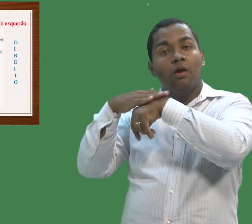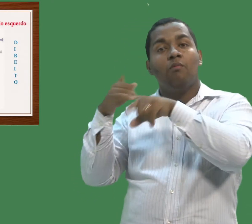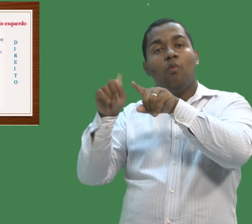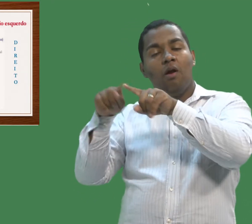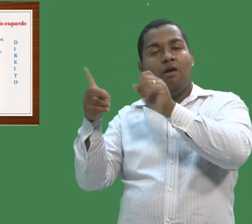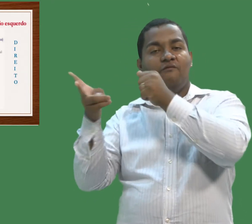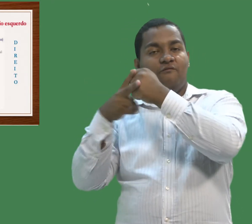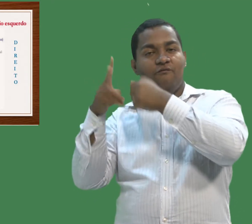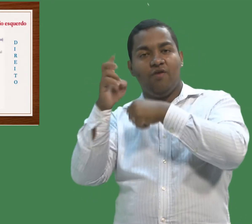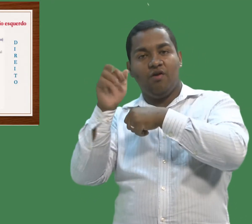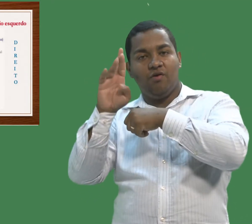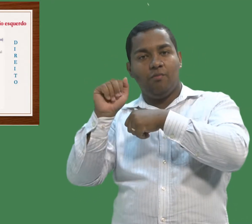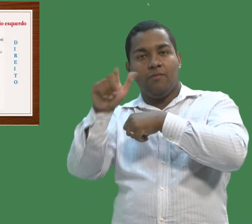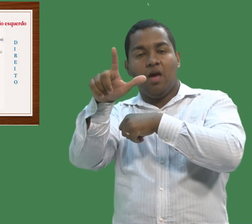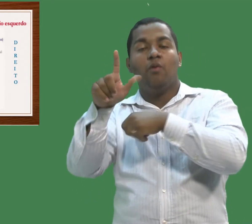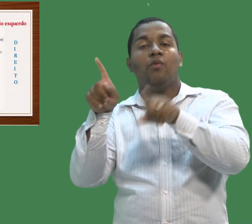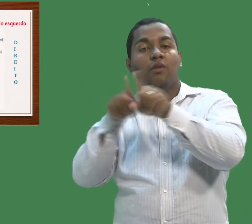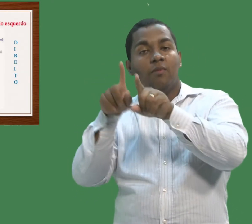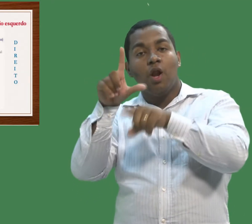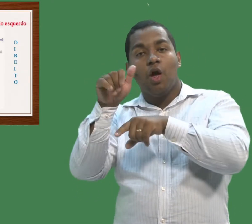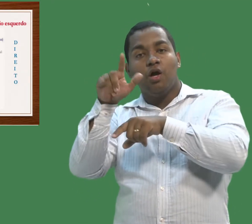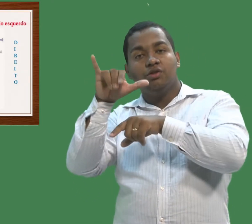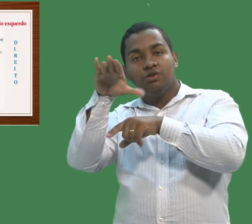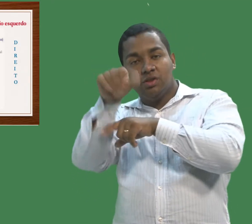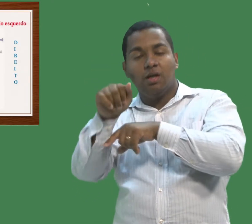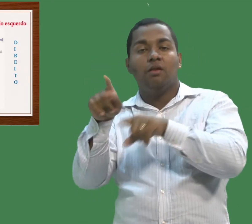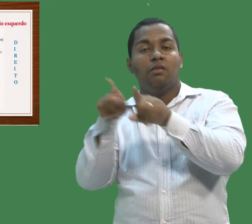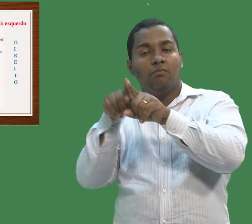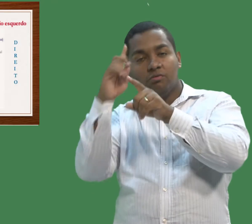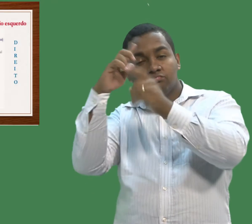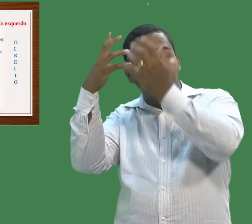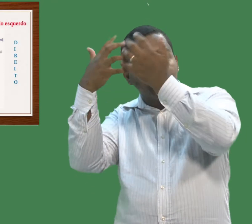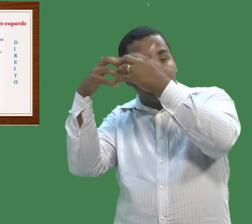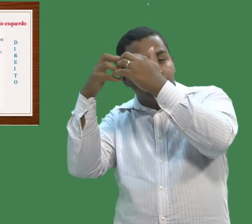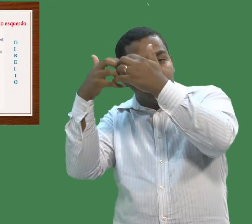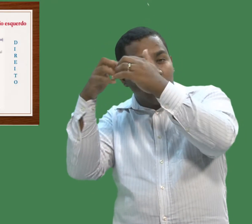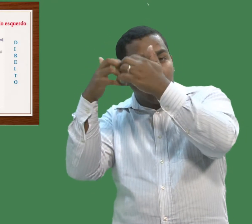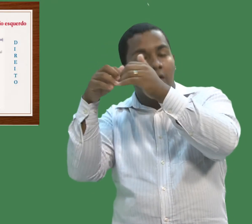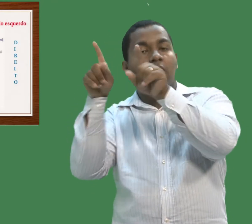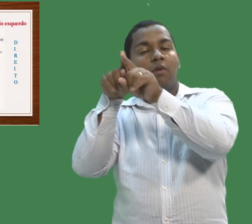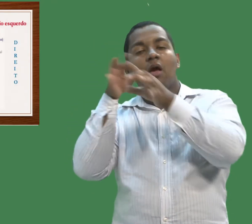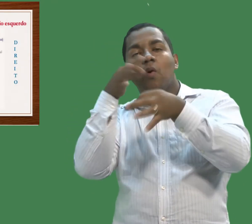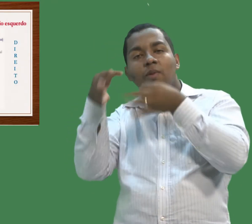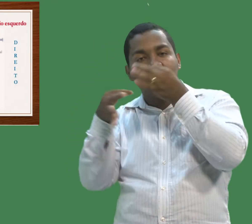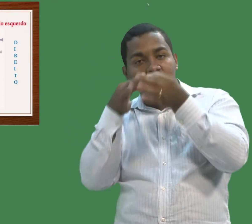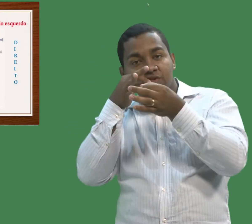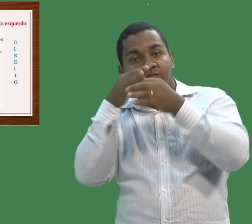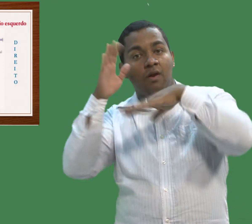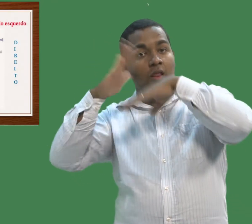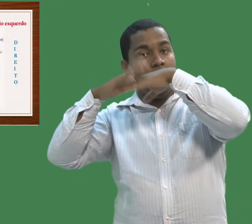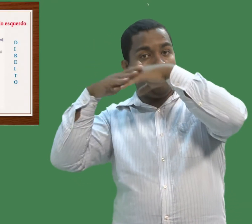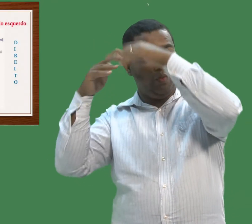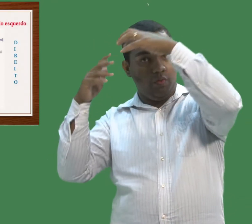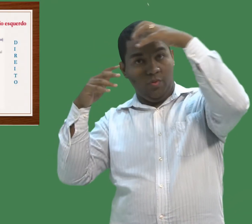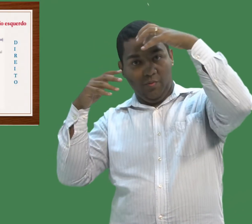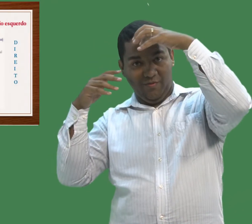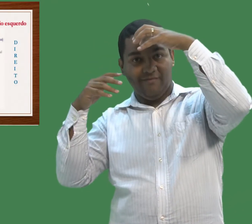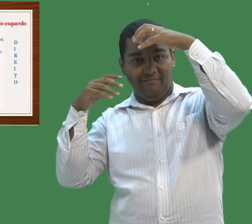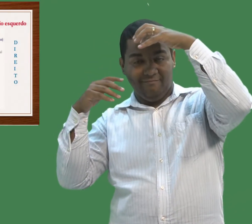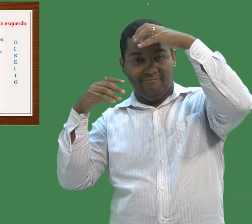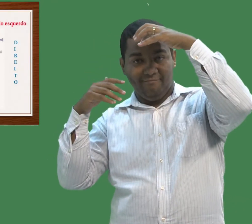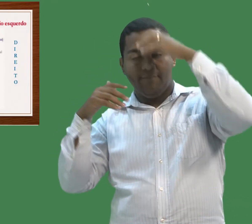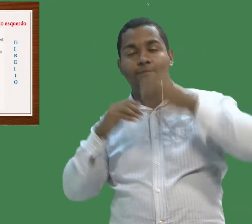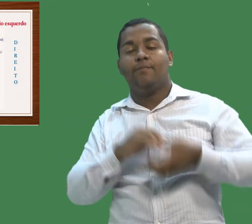temporal, à questão verbal, à questão lógica, racional e argumentativa. Então isso aqui é o lado esquerdo do cérebro, então ele processa essas